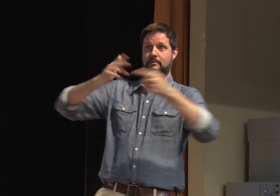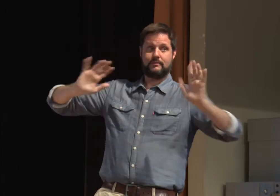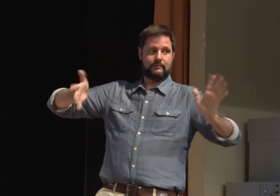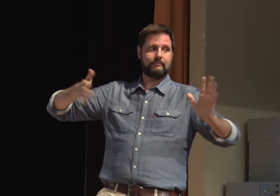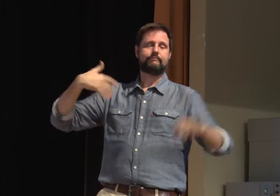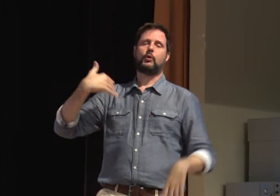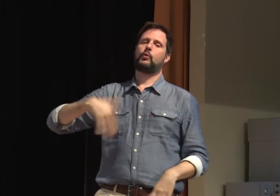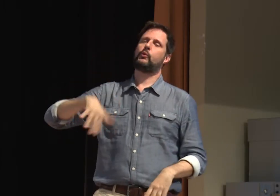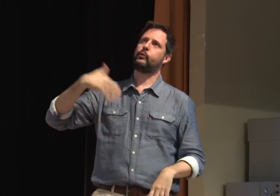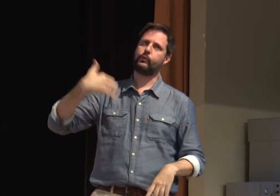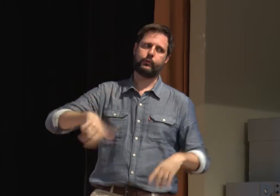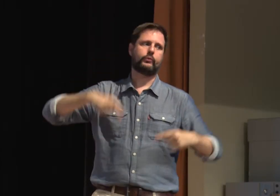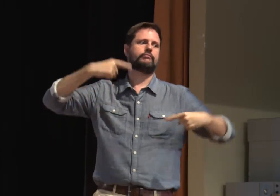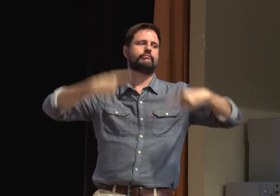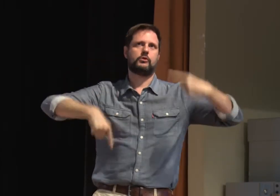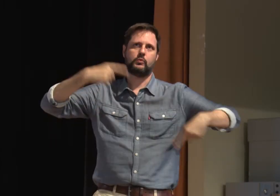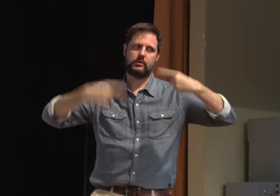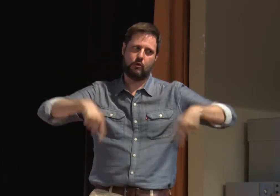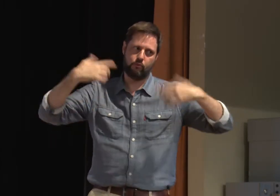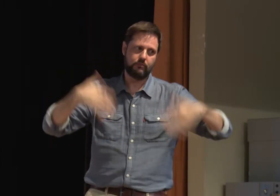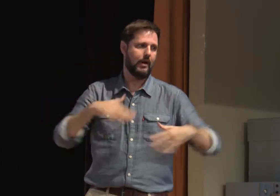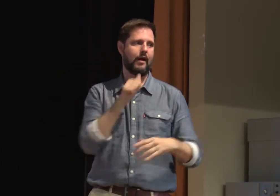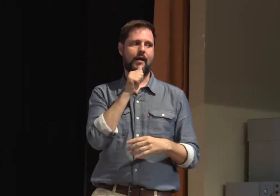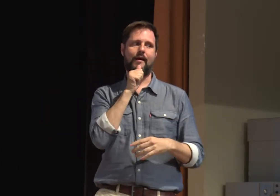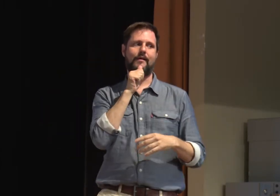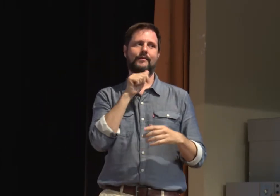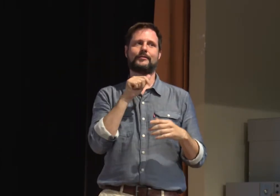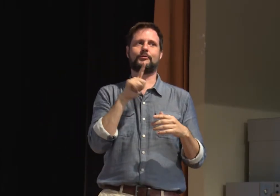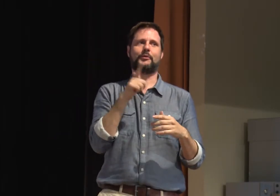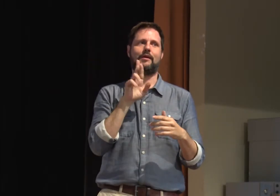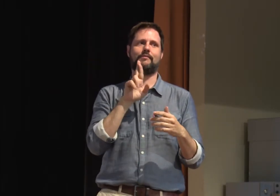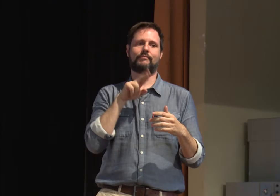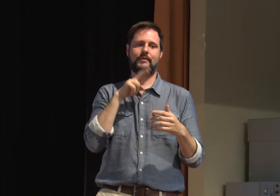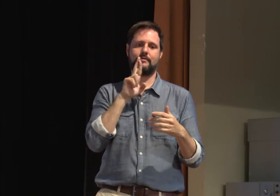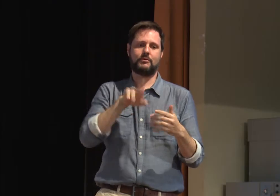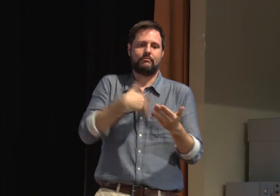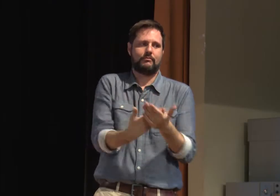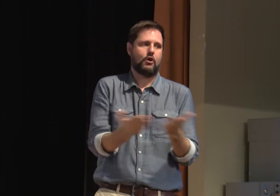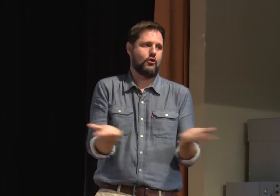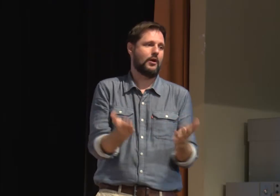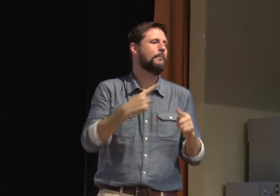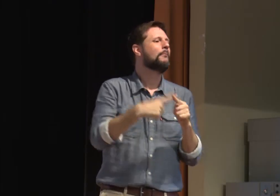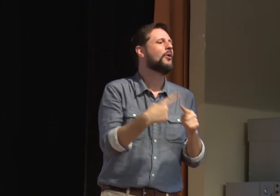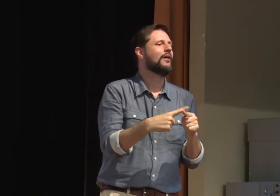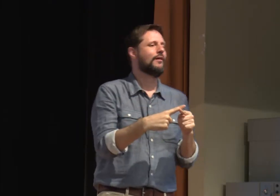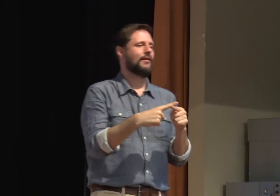avaliação. Por exemplo, para estar resposta, eu posso filmar, mas isso tem muita discussão e muito